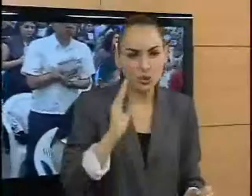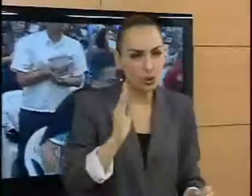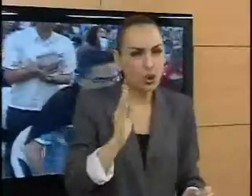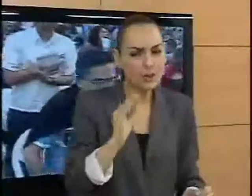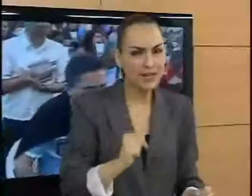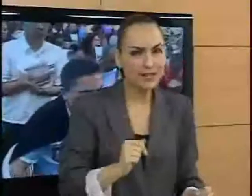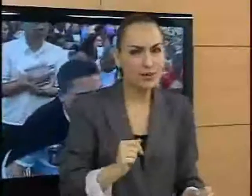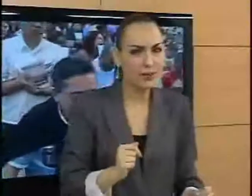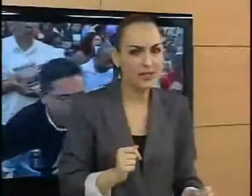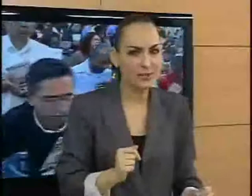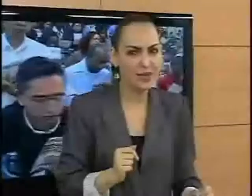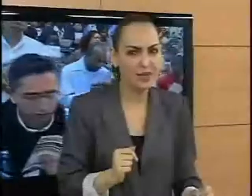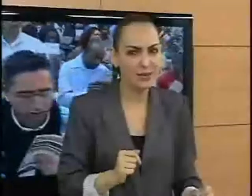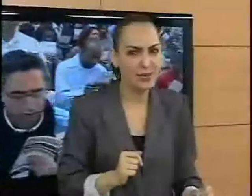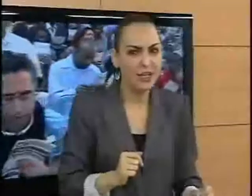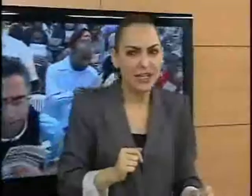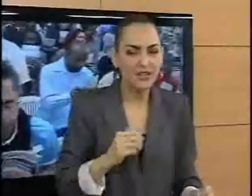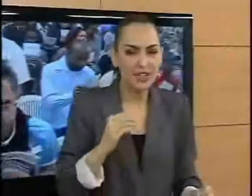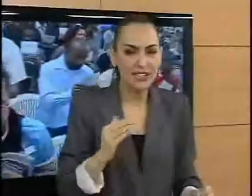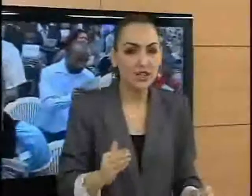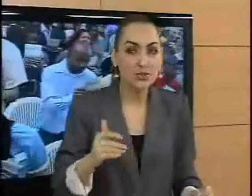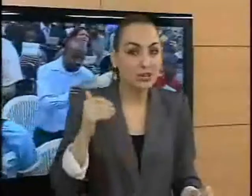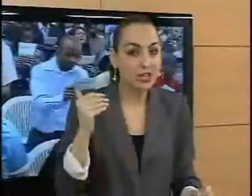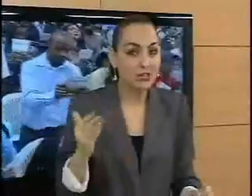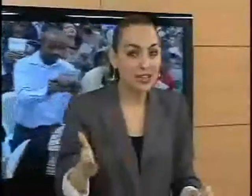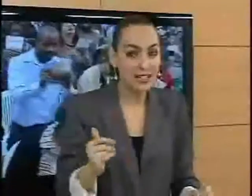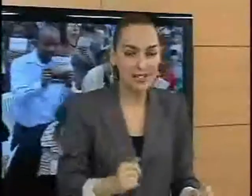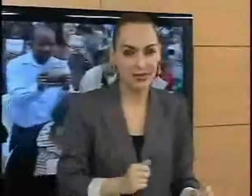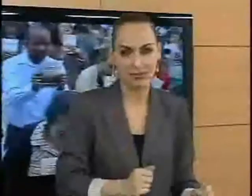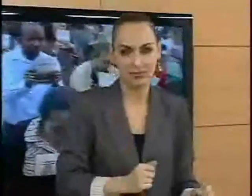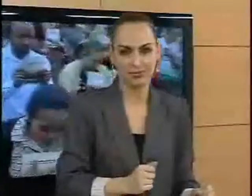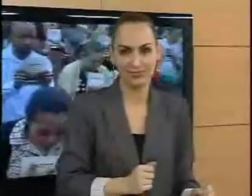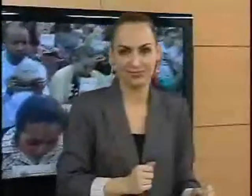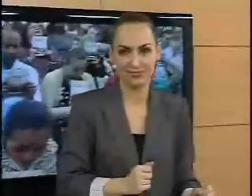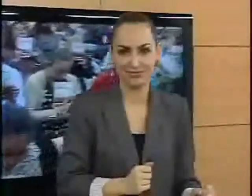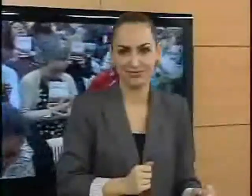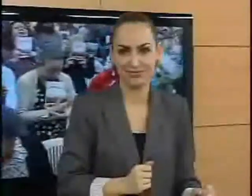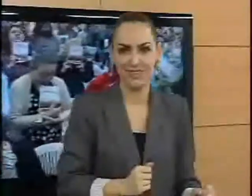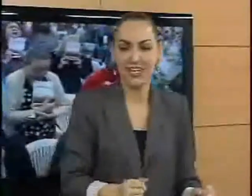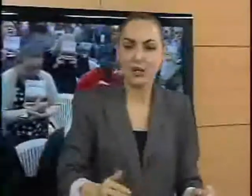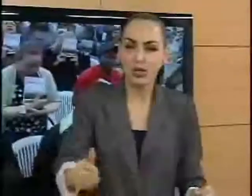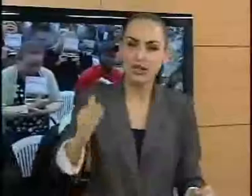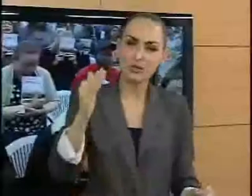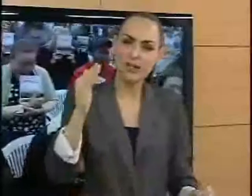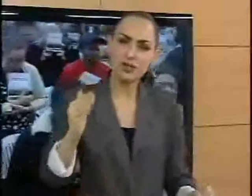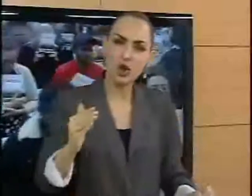Tudo começa com pensamento, que vira sentimento, que vira ação. E quantas